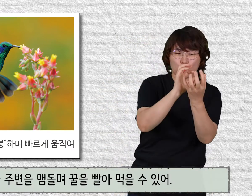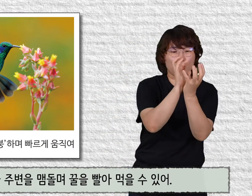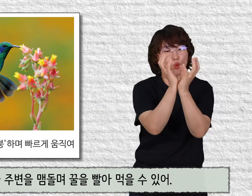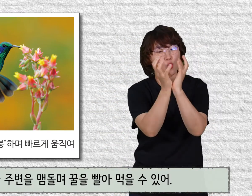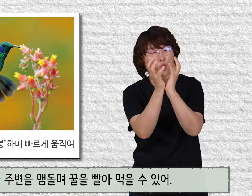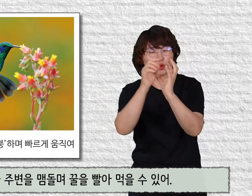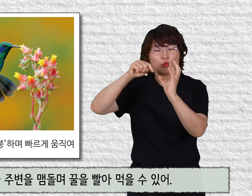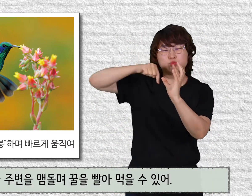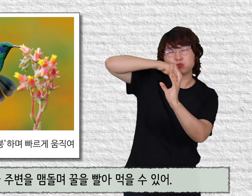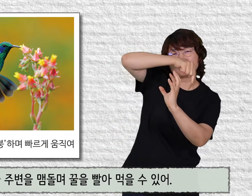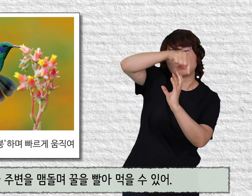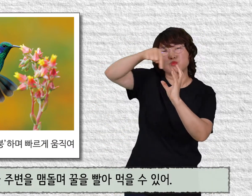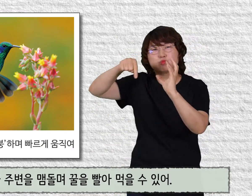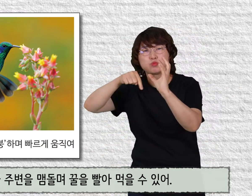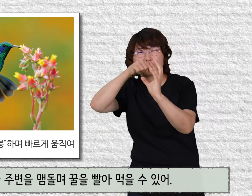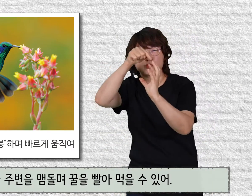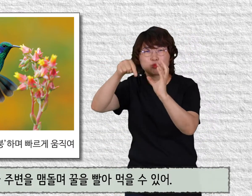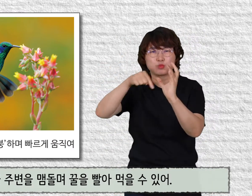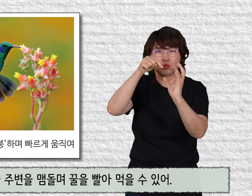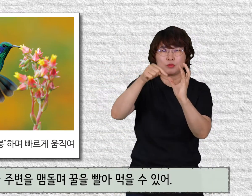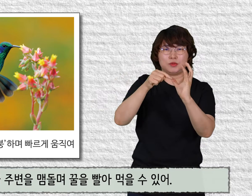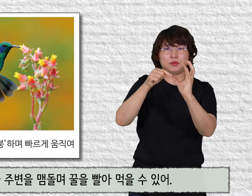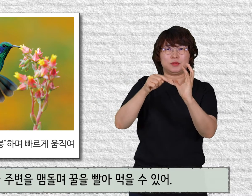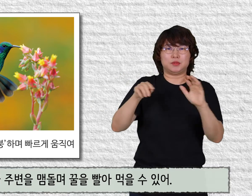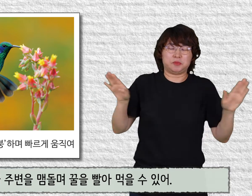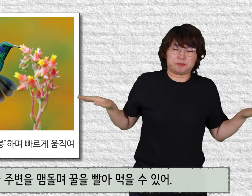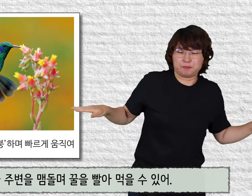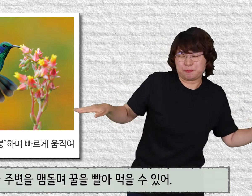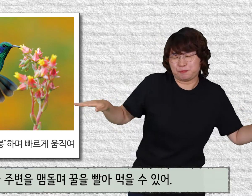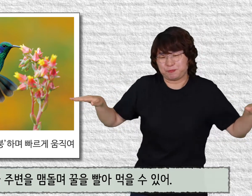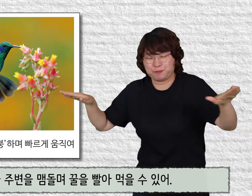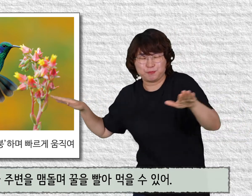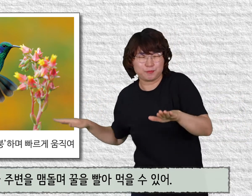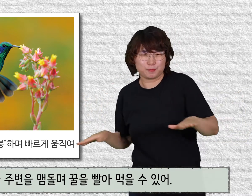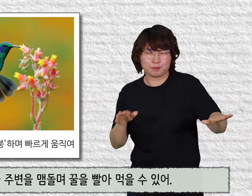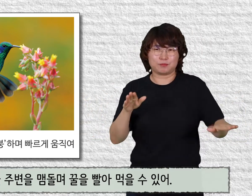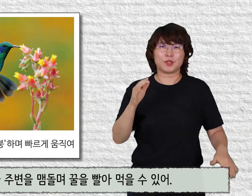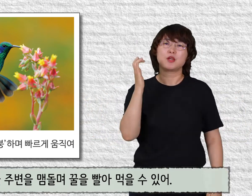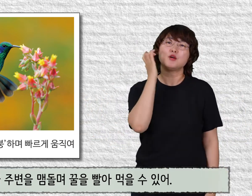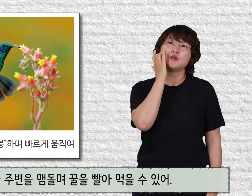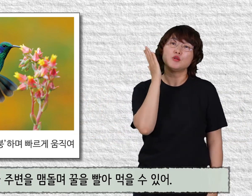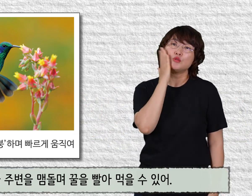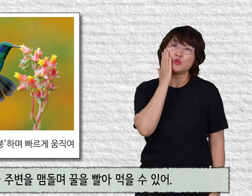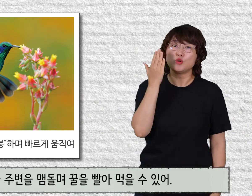계속 꽃 주변을 맴돌며 꿀을 빨아먹을 수 있어.